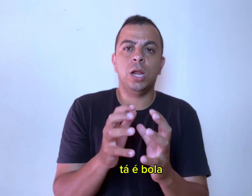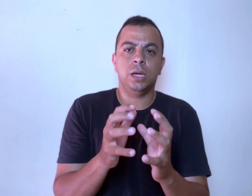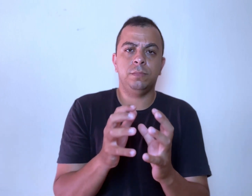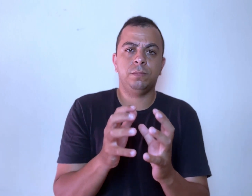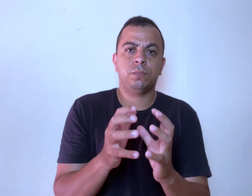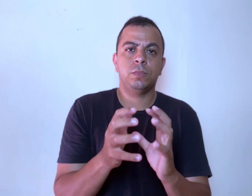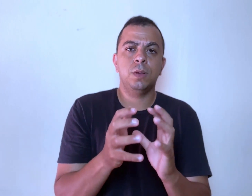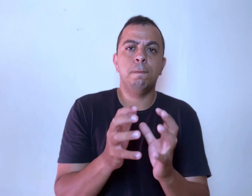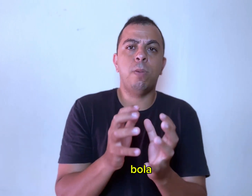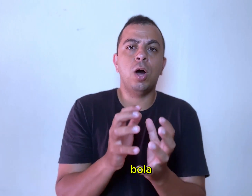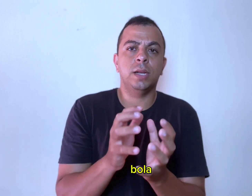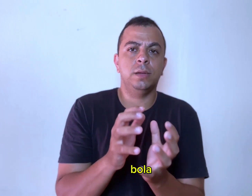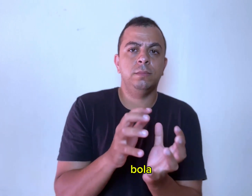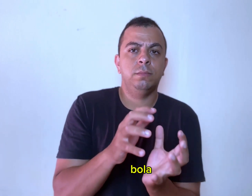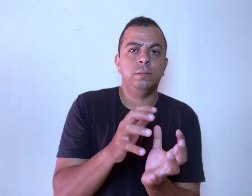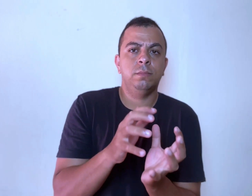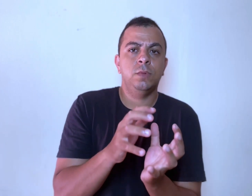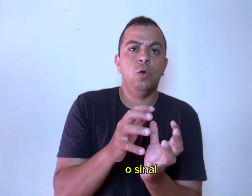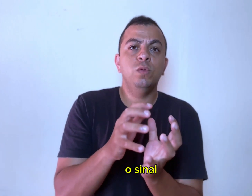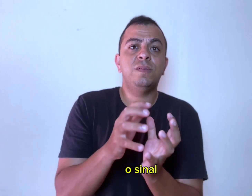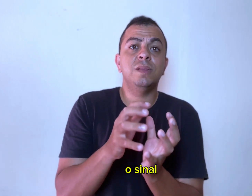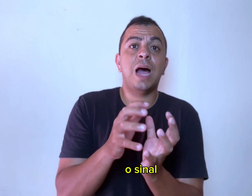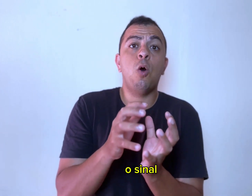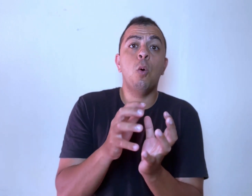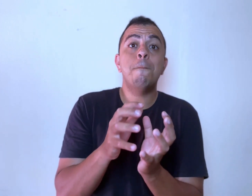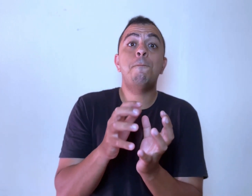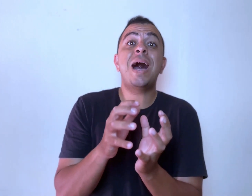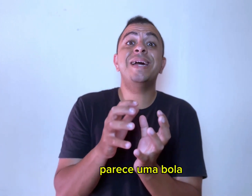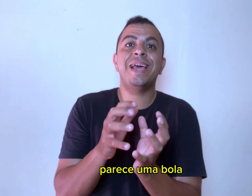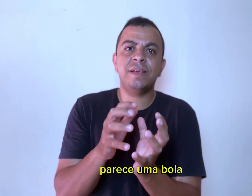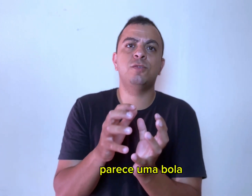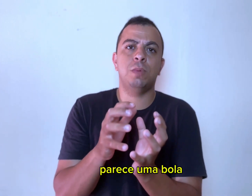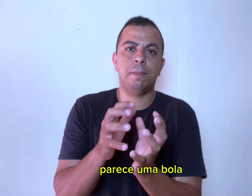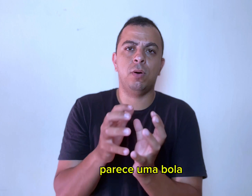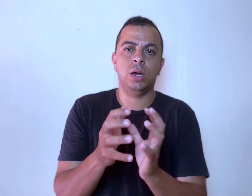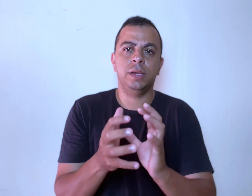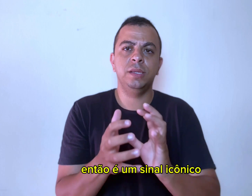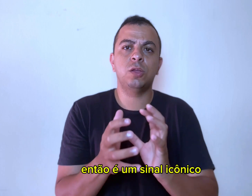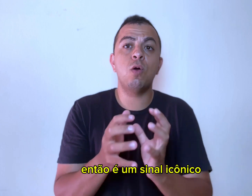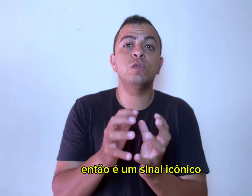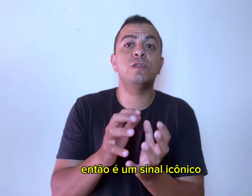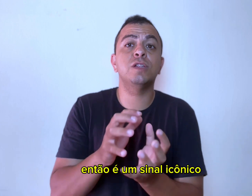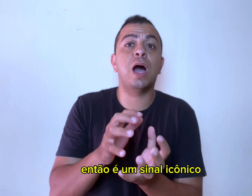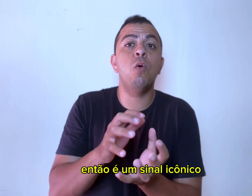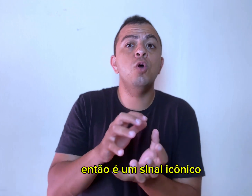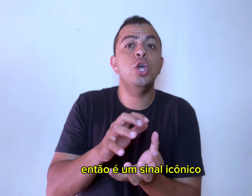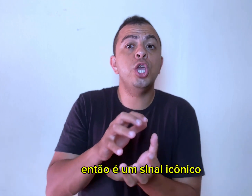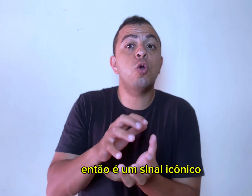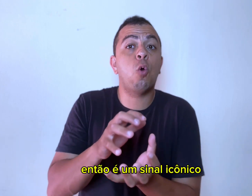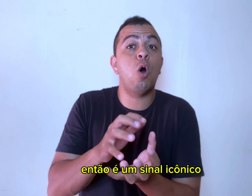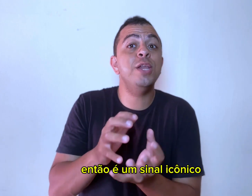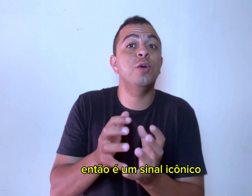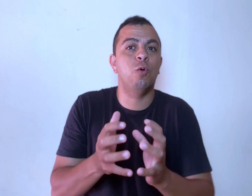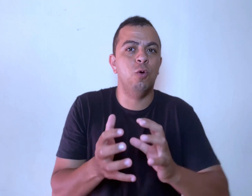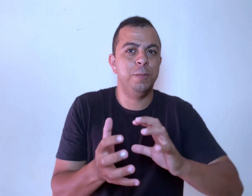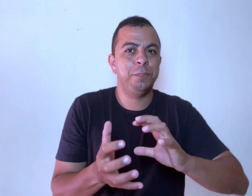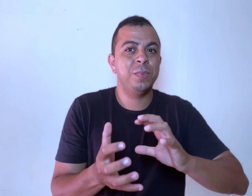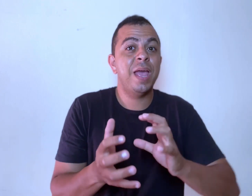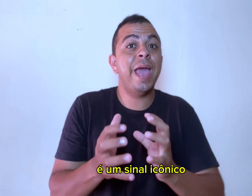Bola. Bola. O sinal parece uma bola. Então é um sinal icônico. É